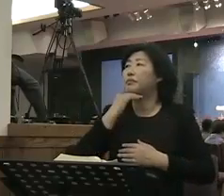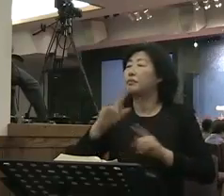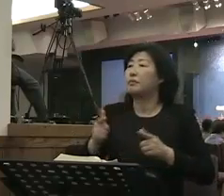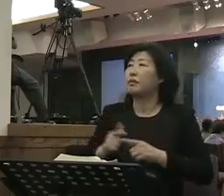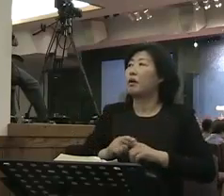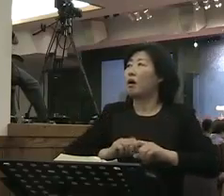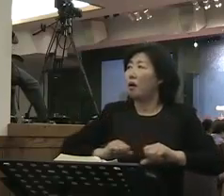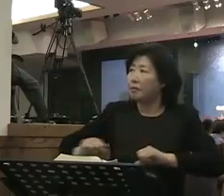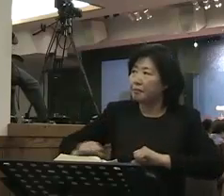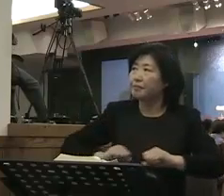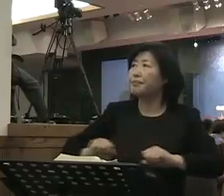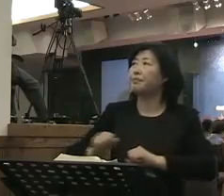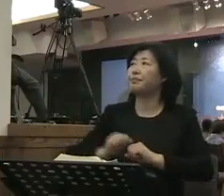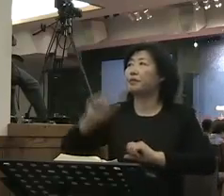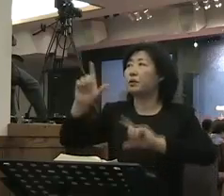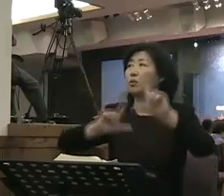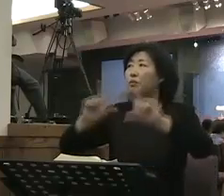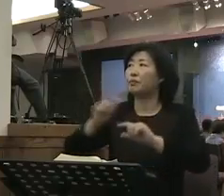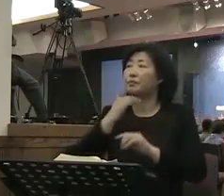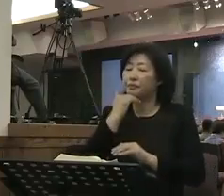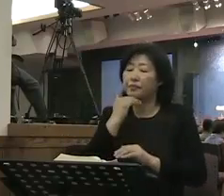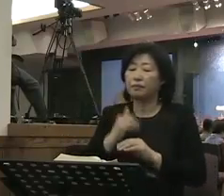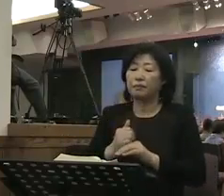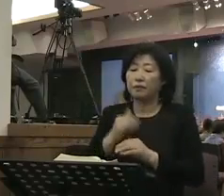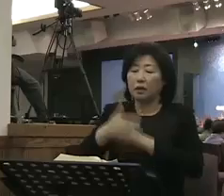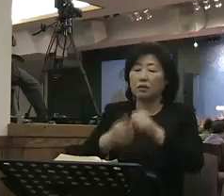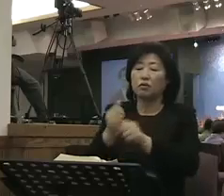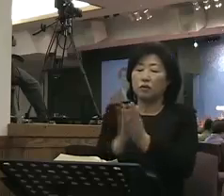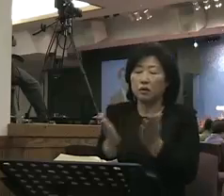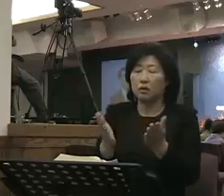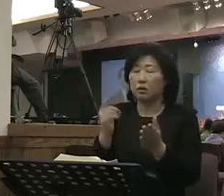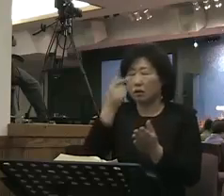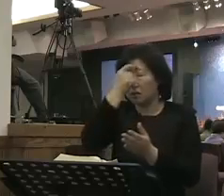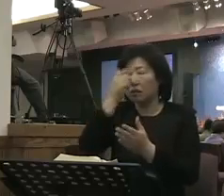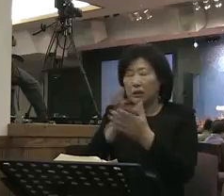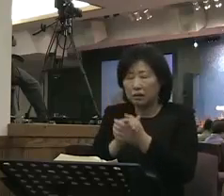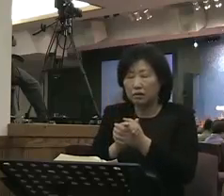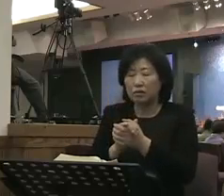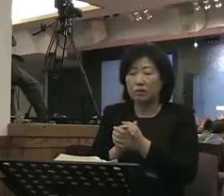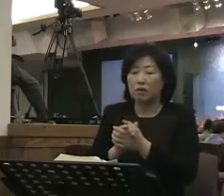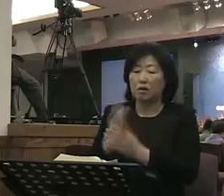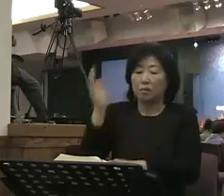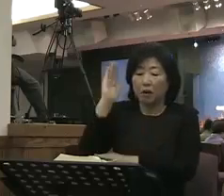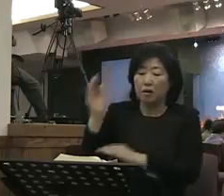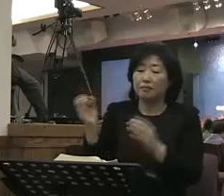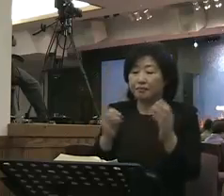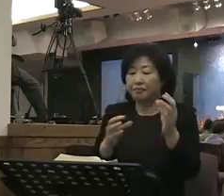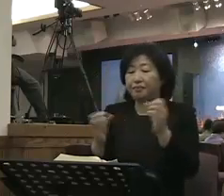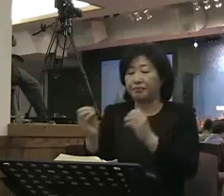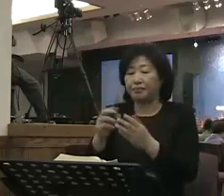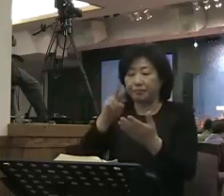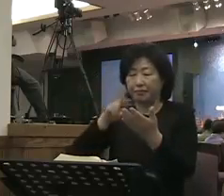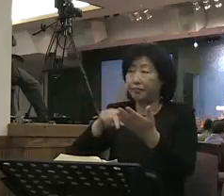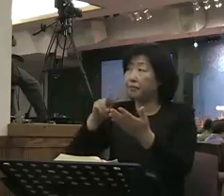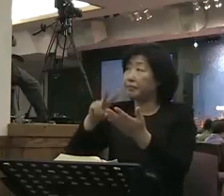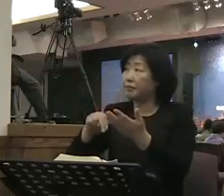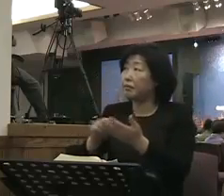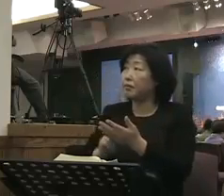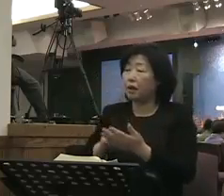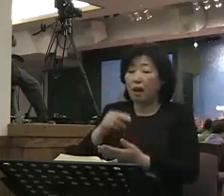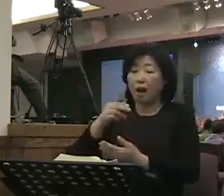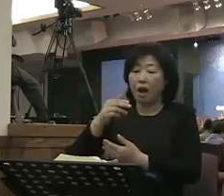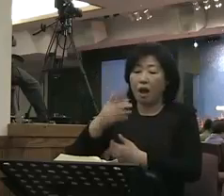기다렸습니다. 하나님의 약속. 성경을 보면 그들은 기도했습니다. 말씀을 상고했습니다. 남가주 사랑의 교회의